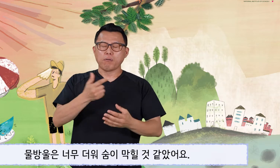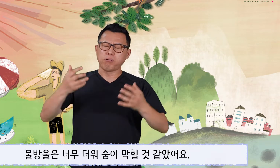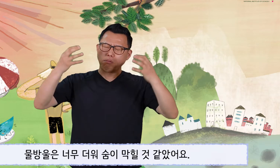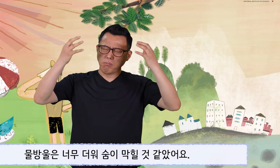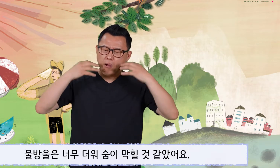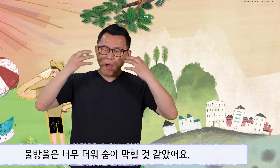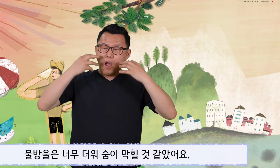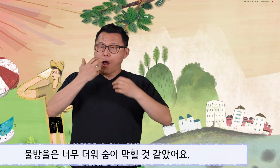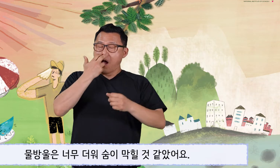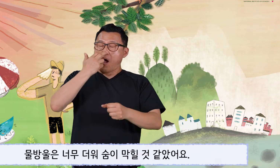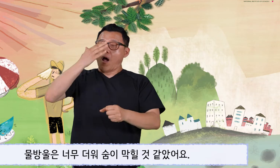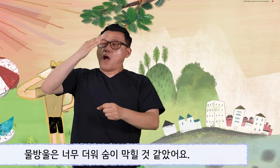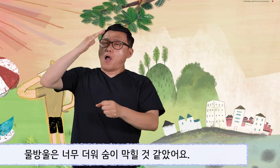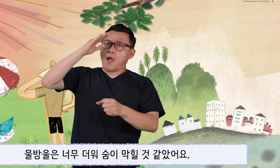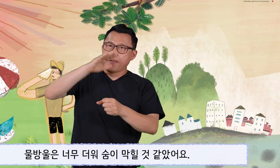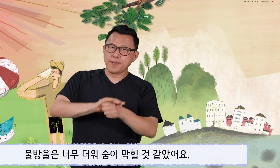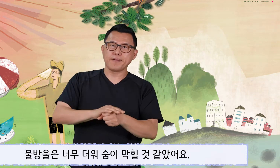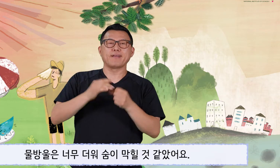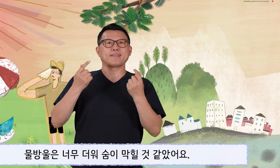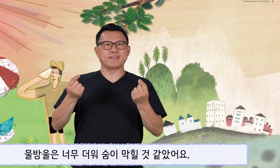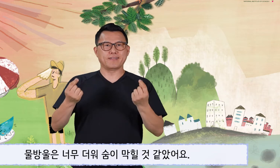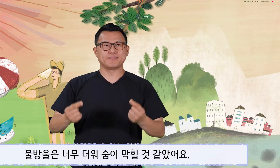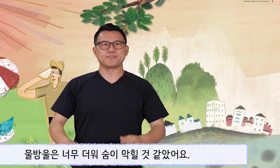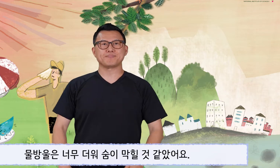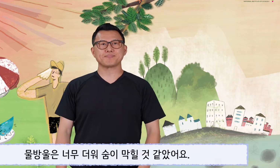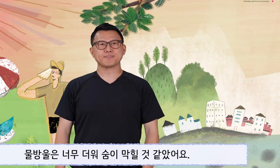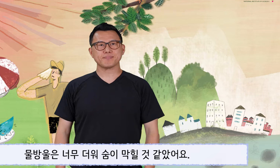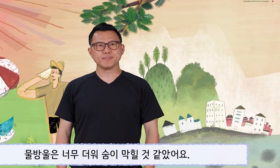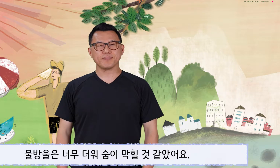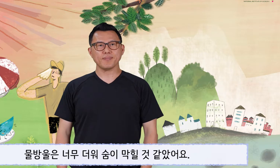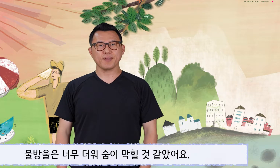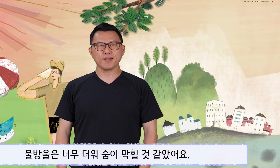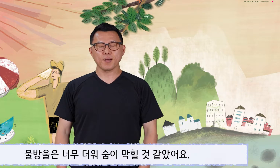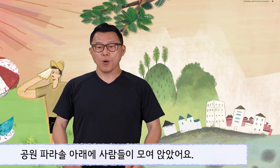물방울은 너무 더워 숨이 막힐 것 같았어요.